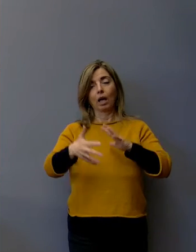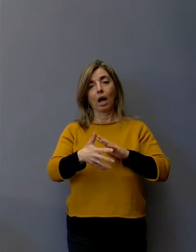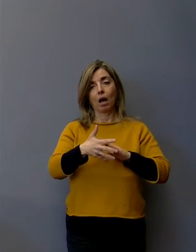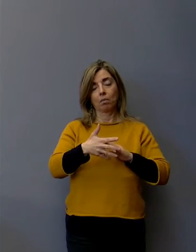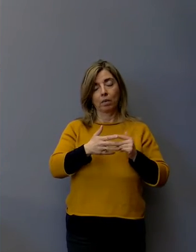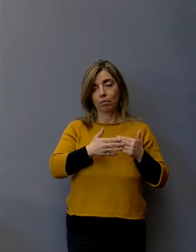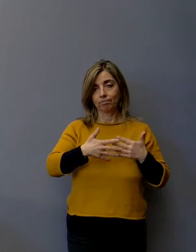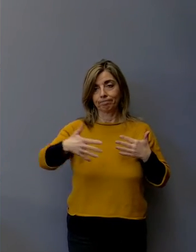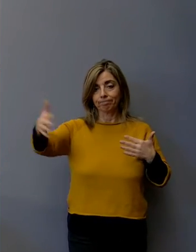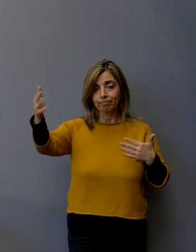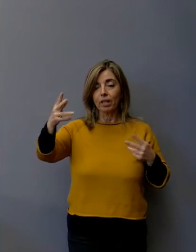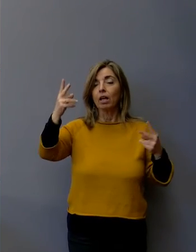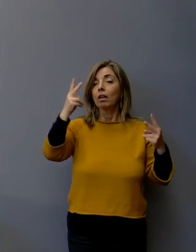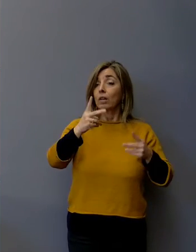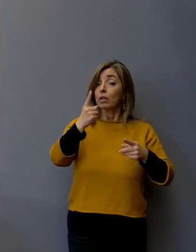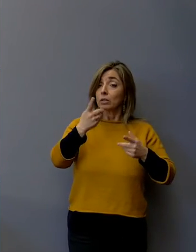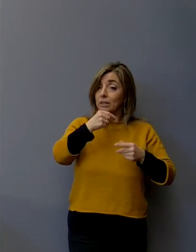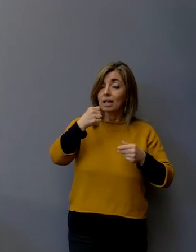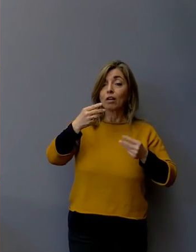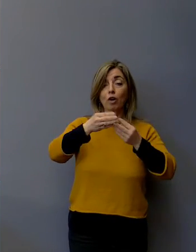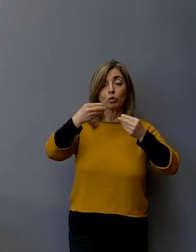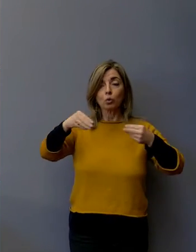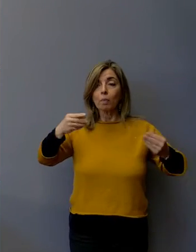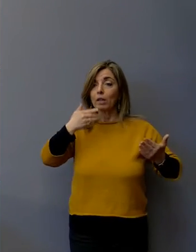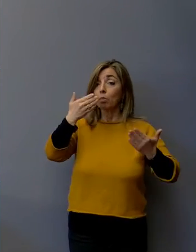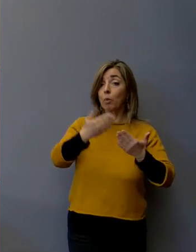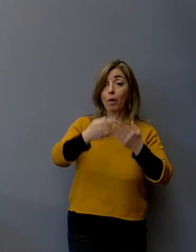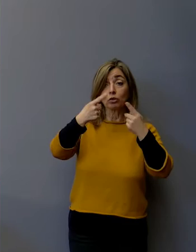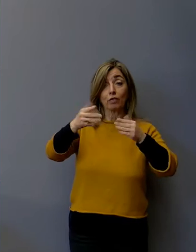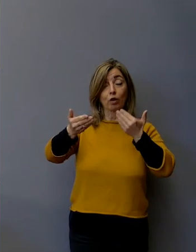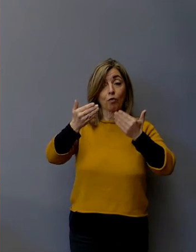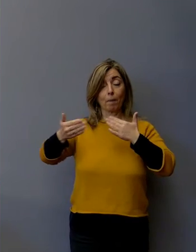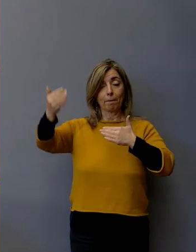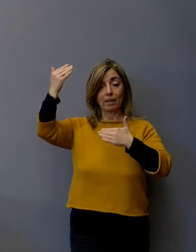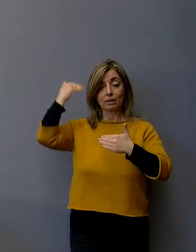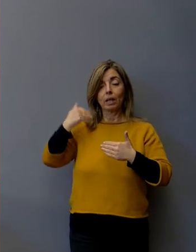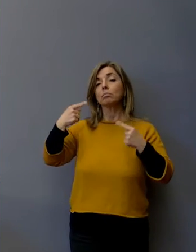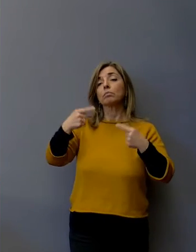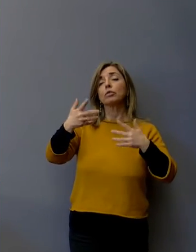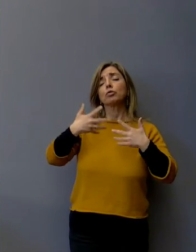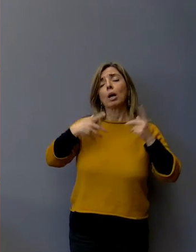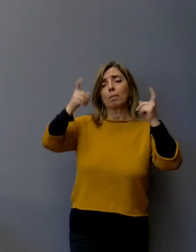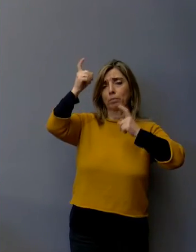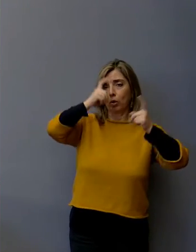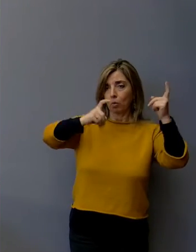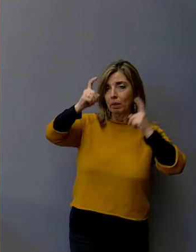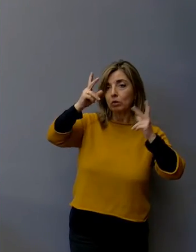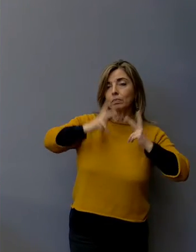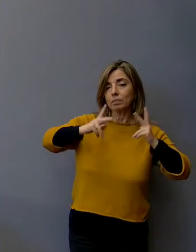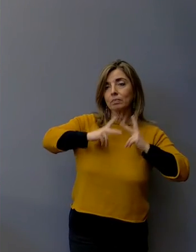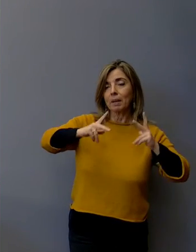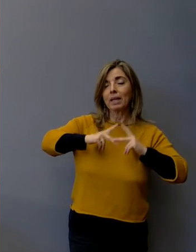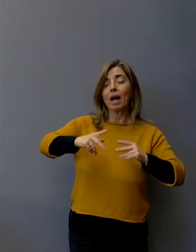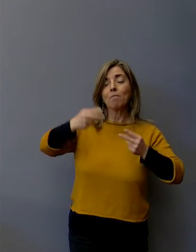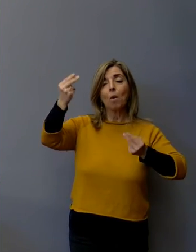del passato decennio ci sono poi alcuni elementi di preoccupazione puntuale che ci auguriamo possano essere superati dalle variazioni di bilancio che la giunta